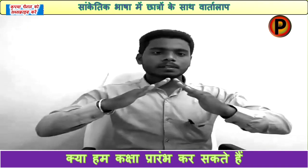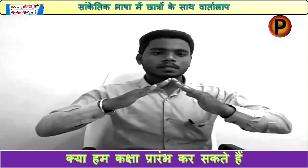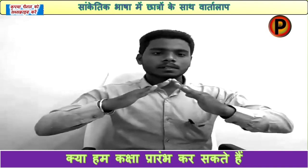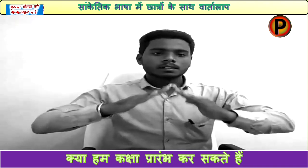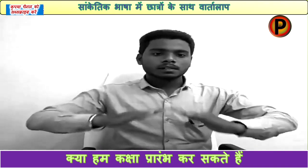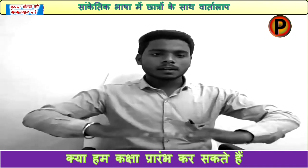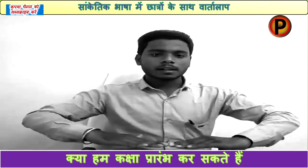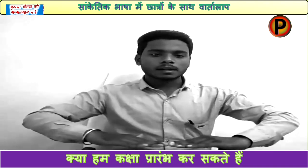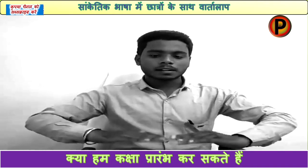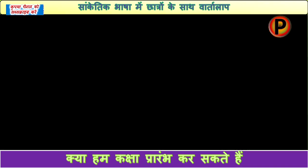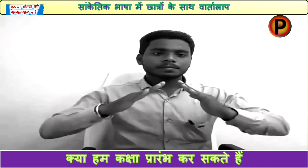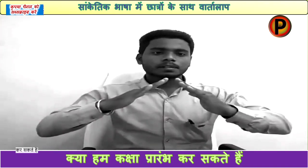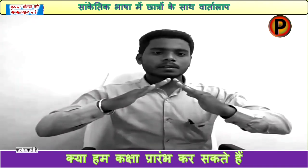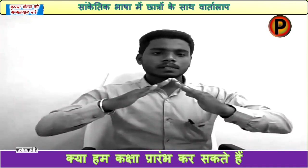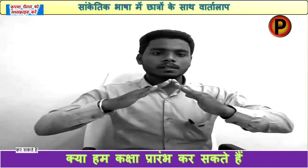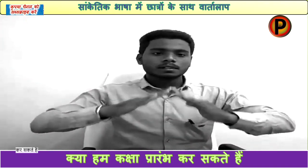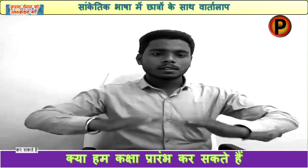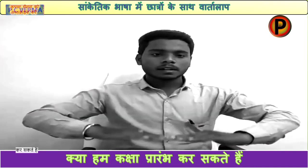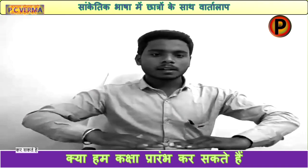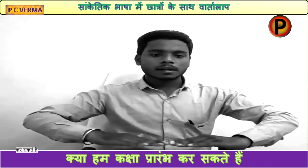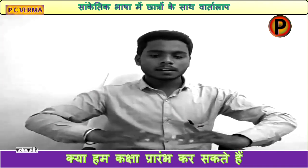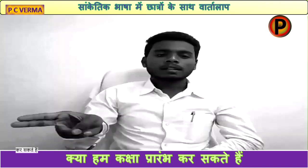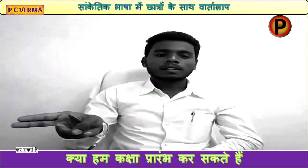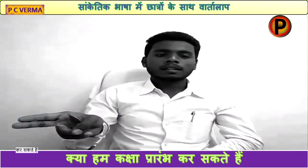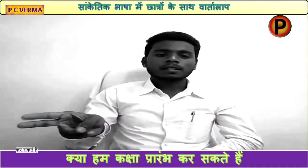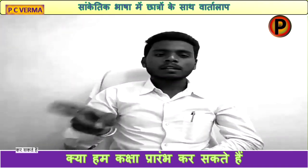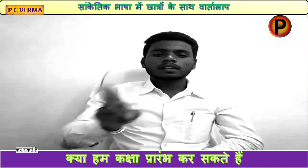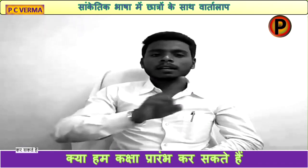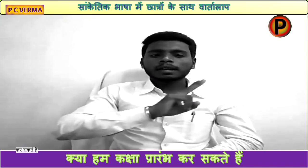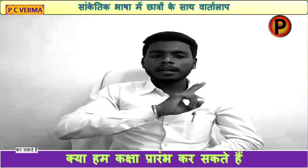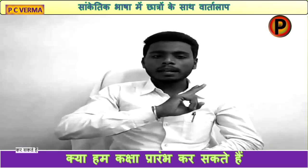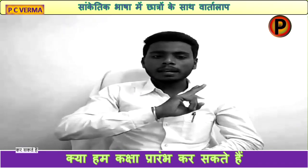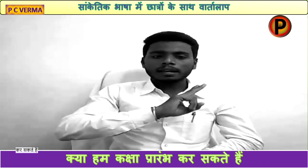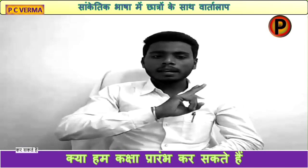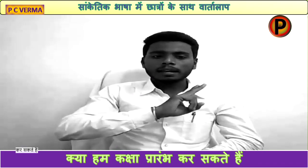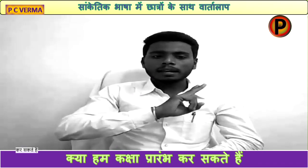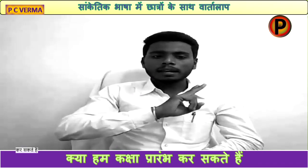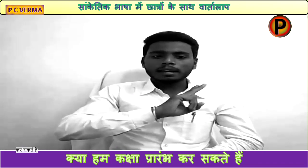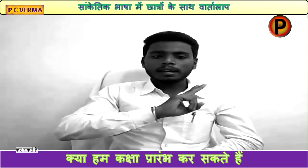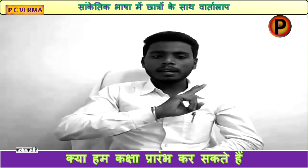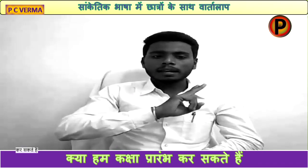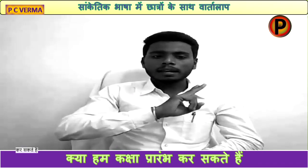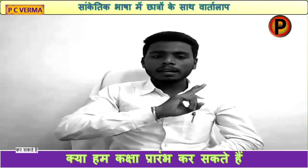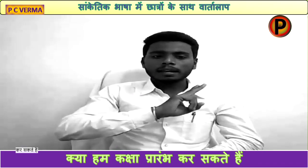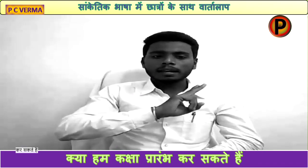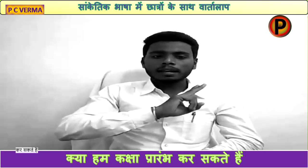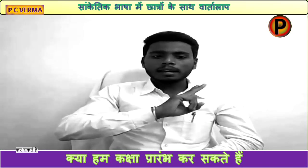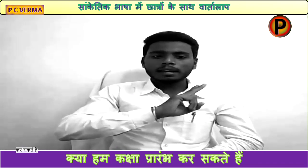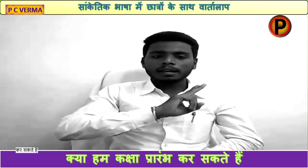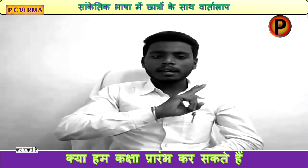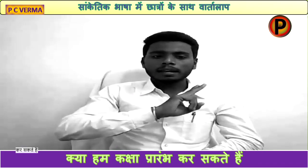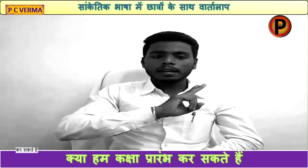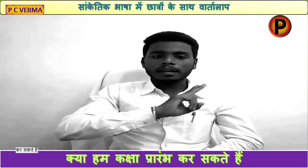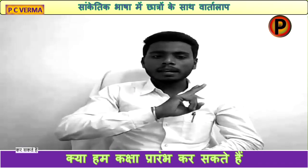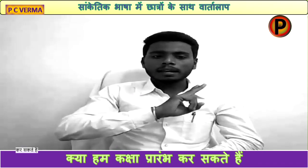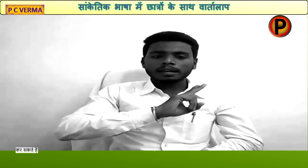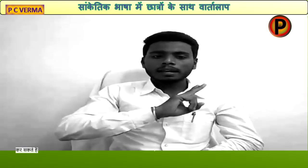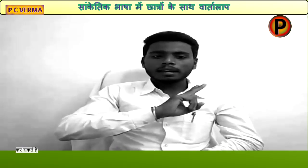प्रारंभ कर सकते हैं, इस प्रकार से इशारा किया जाएगा, जिससे पूछा जाएगा बच्चों से कि क्या हम कक्षा प्रारंभ कर सकते हैं।